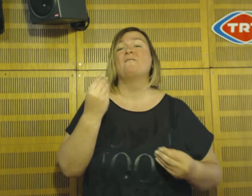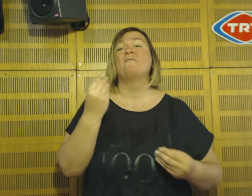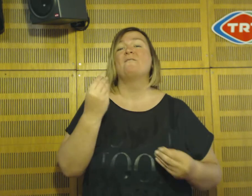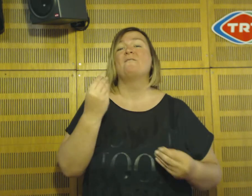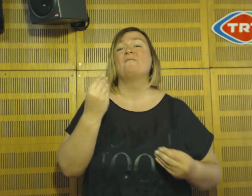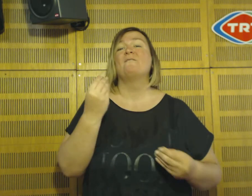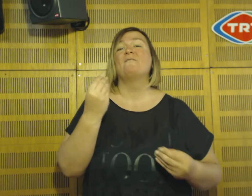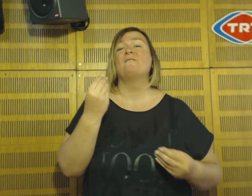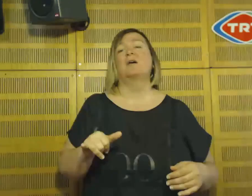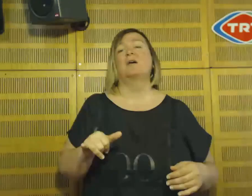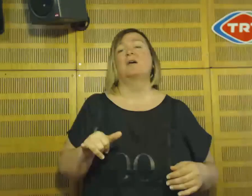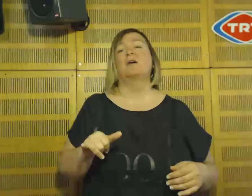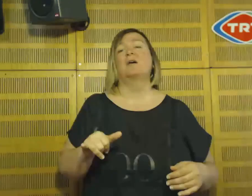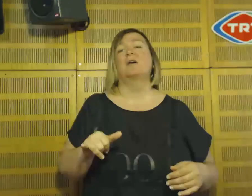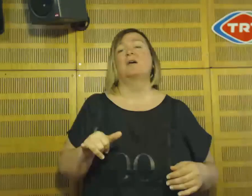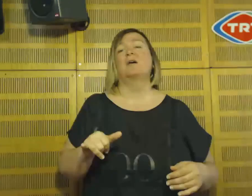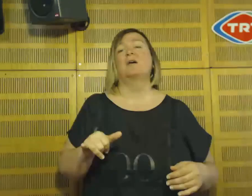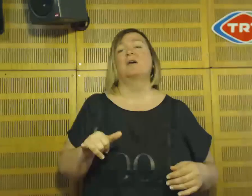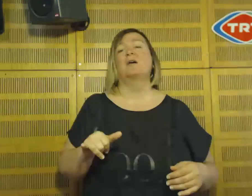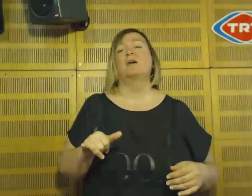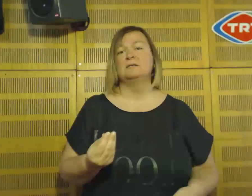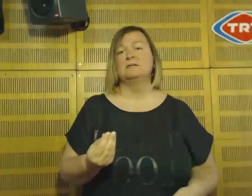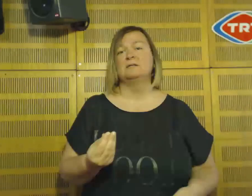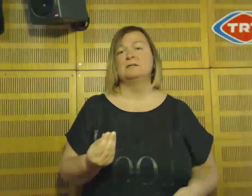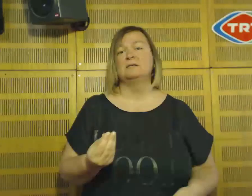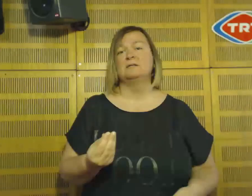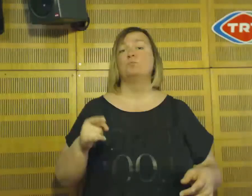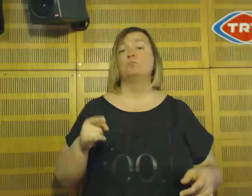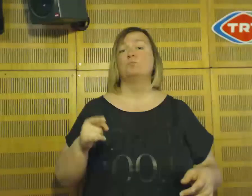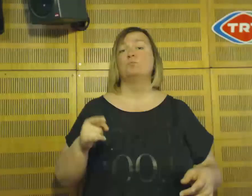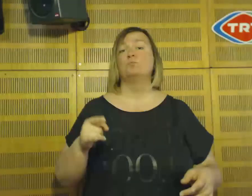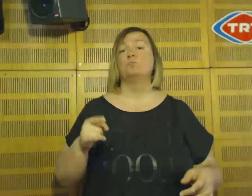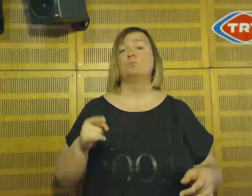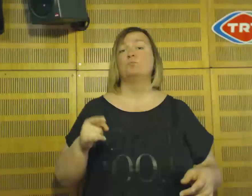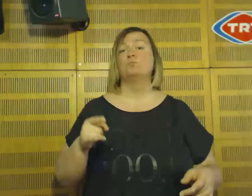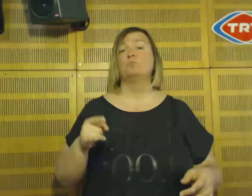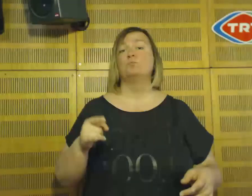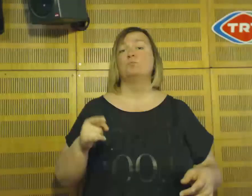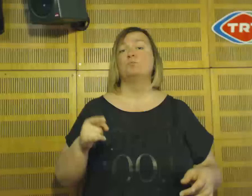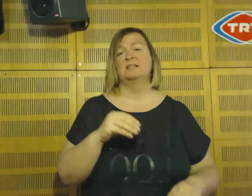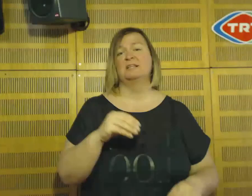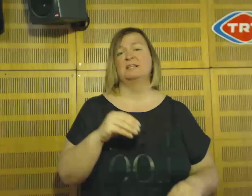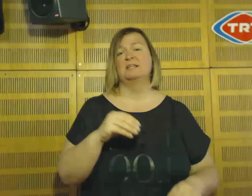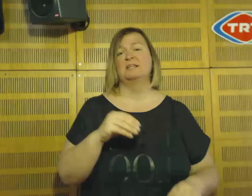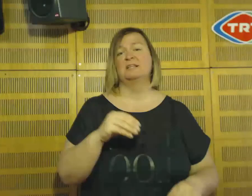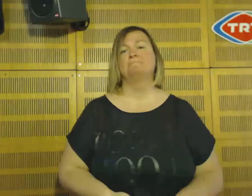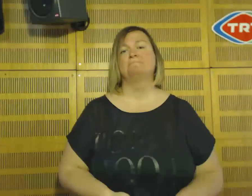kullanmasına sebep olacaksınız. Mutlu olacaksınız bunu. Evet.